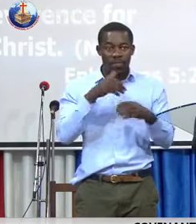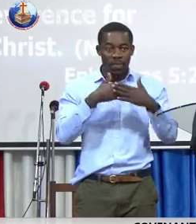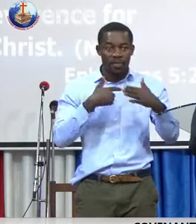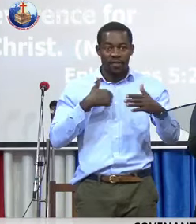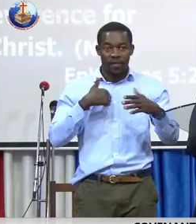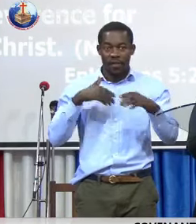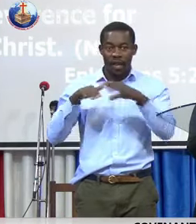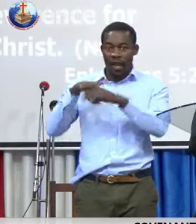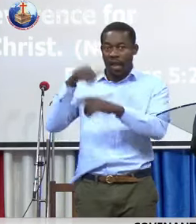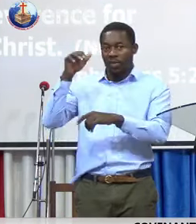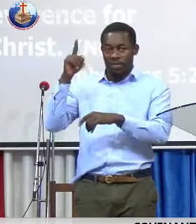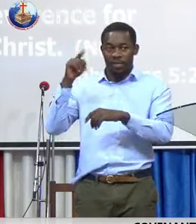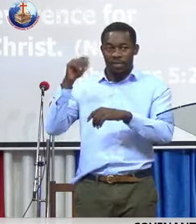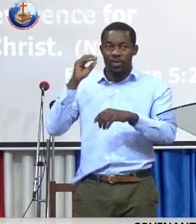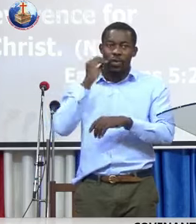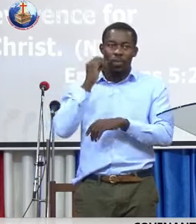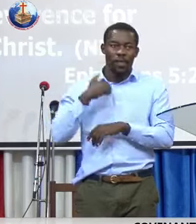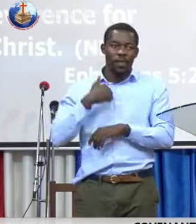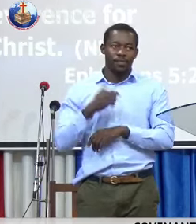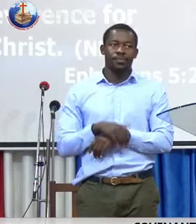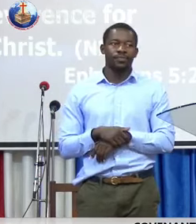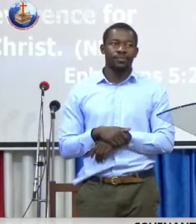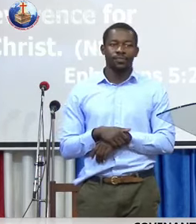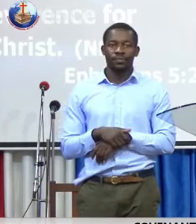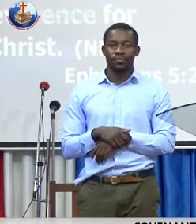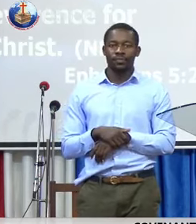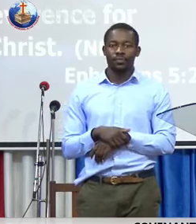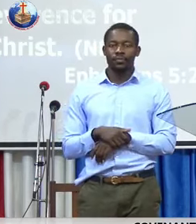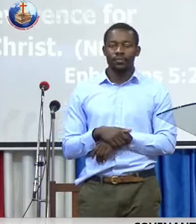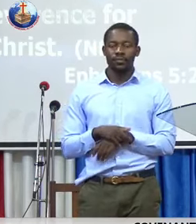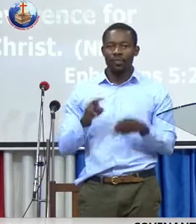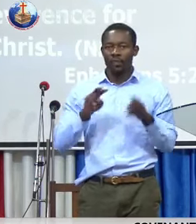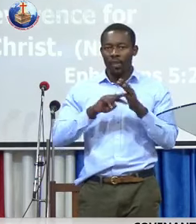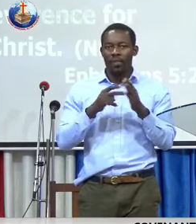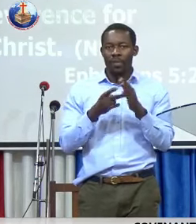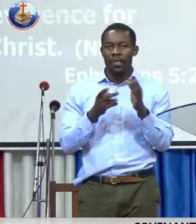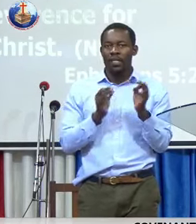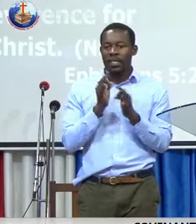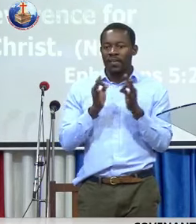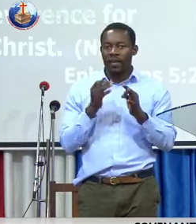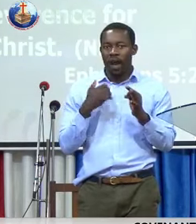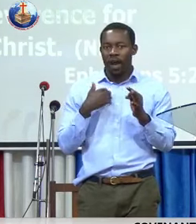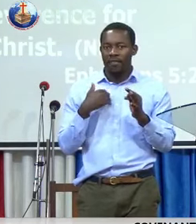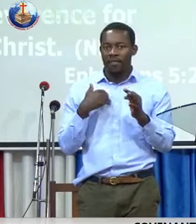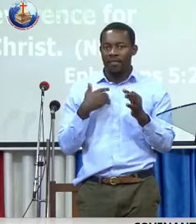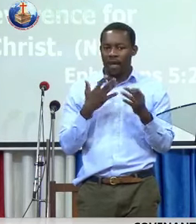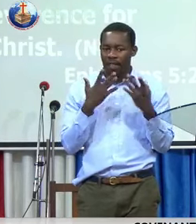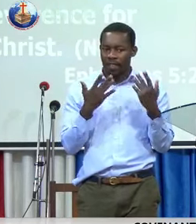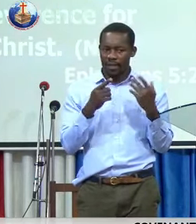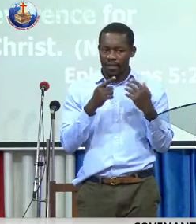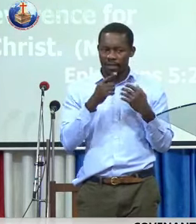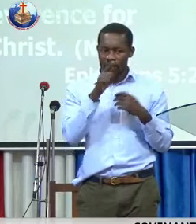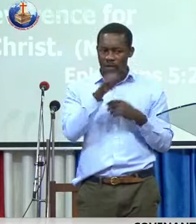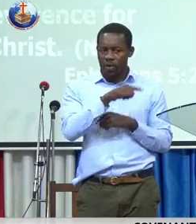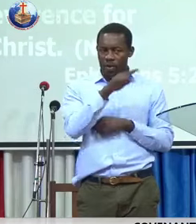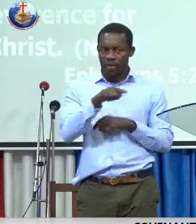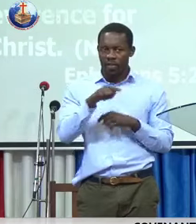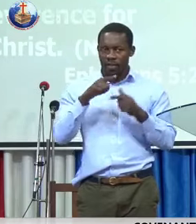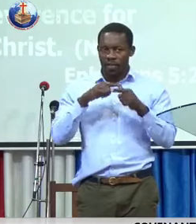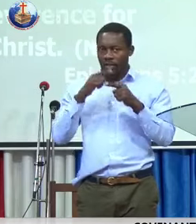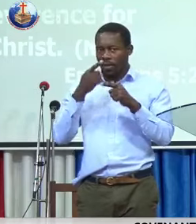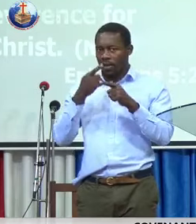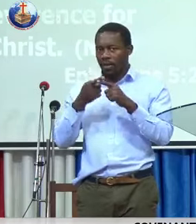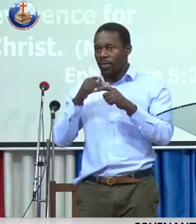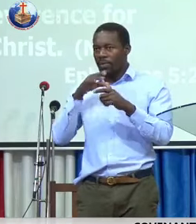kioo ambacho nitakuwa ninamwangalia kabla nitoke kwenye nyumba. So if there is something that is not correct, my husband is meant to tell me. Kwa hivyo kama kuna kitu